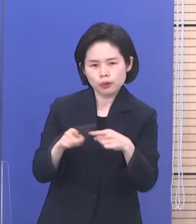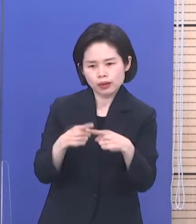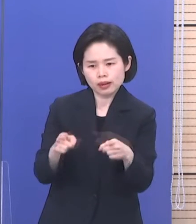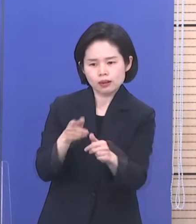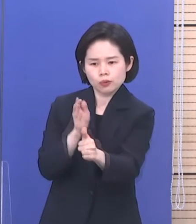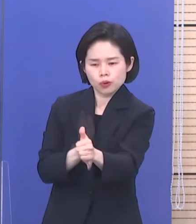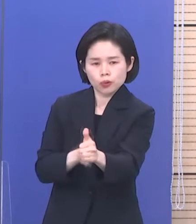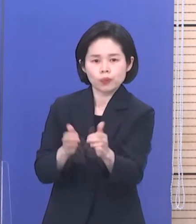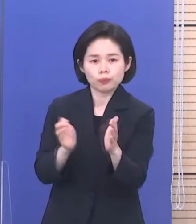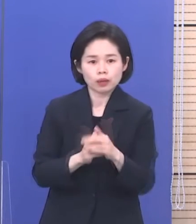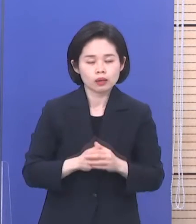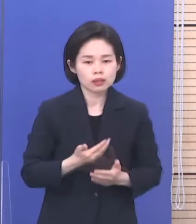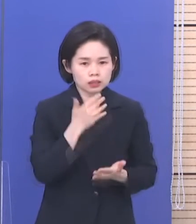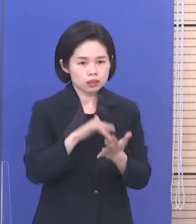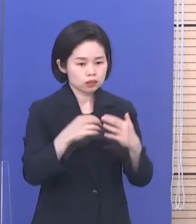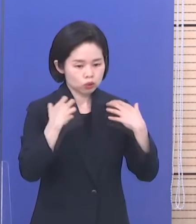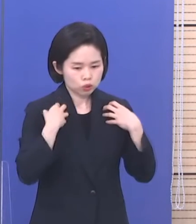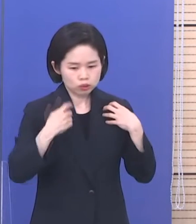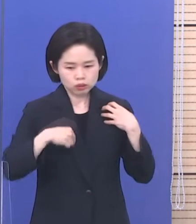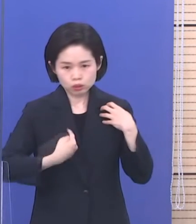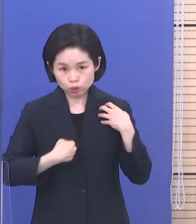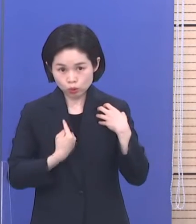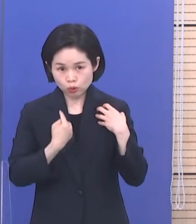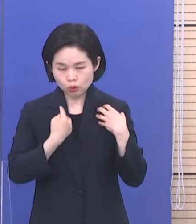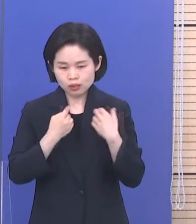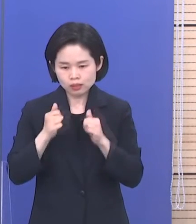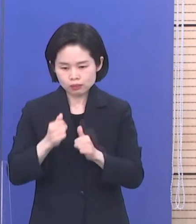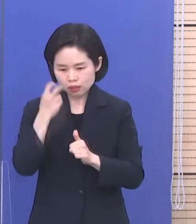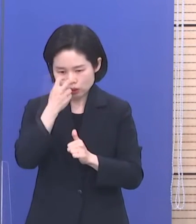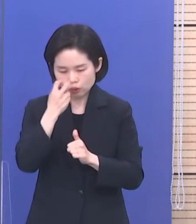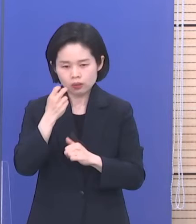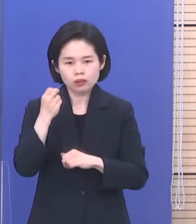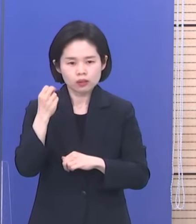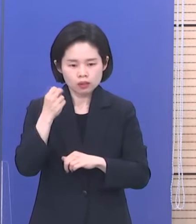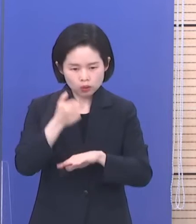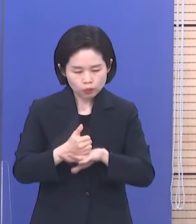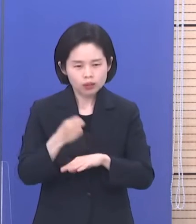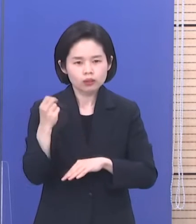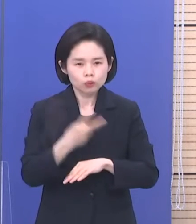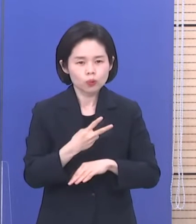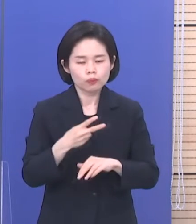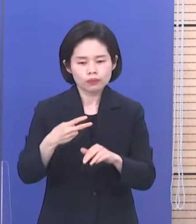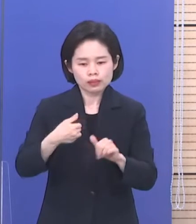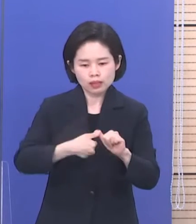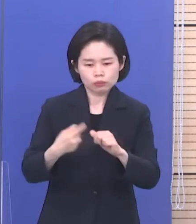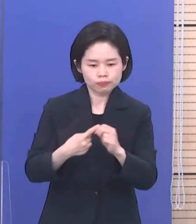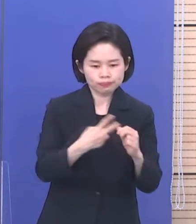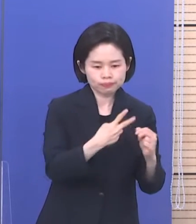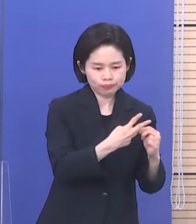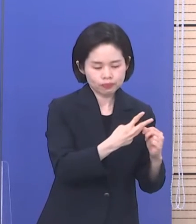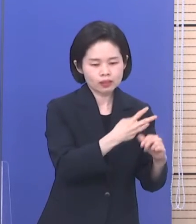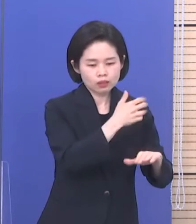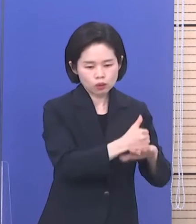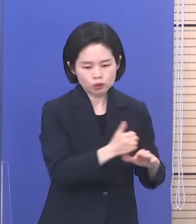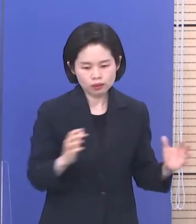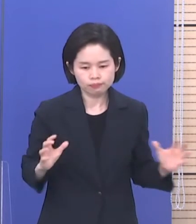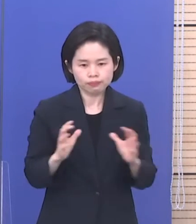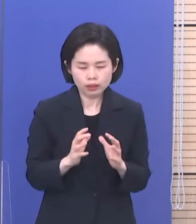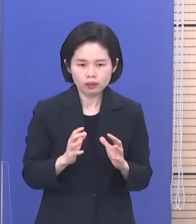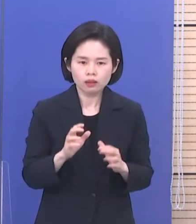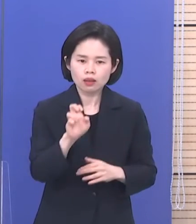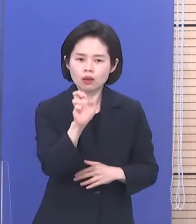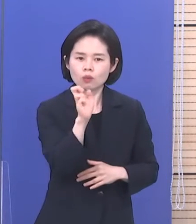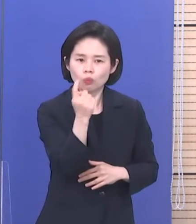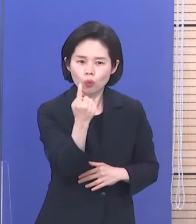식약처는 자체 심사 결과와 3중 자문 결과를 종합하여 녹십자사의 모더나 코비드19